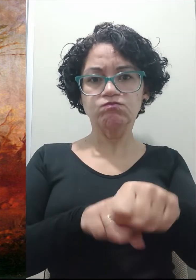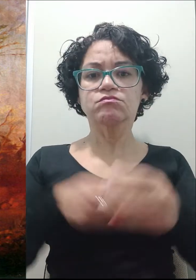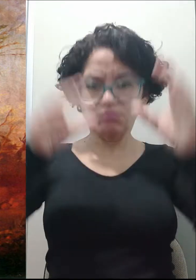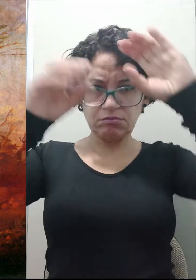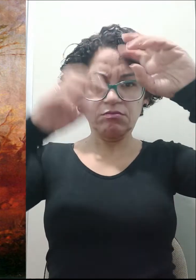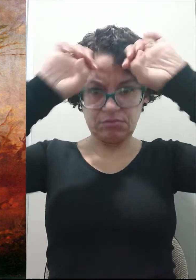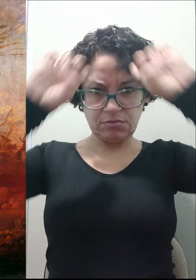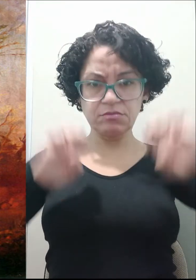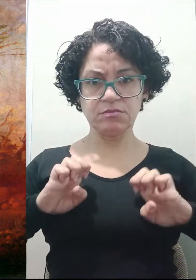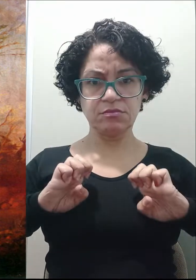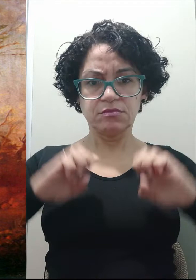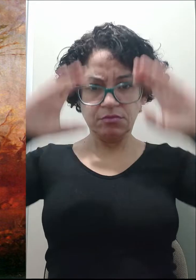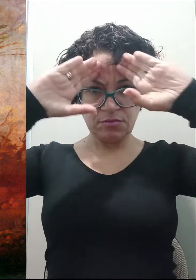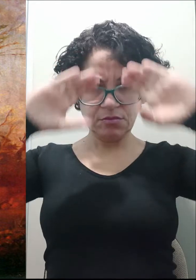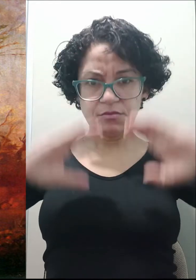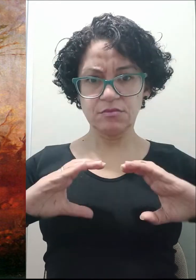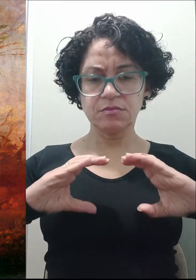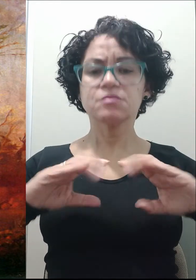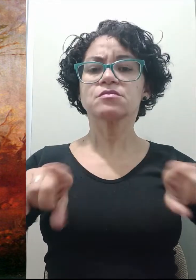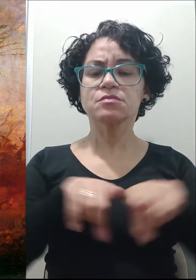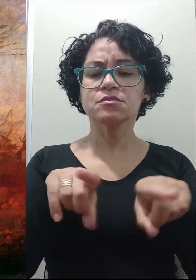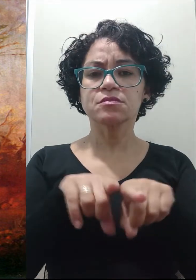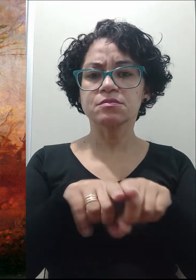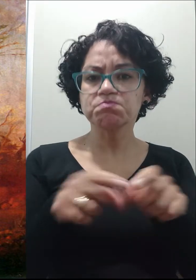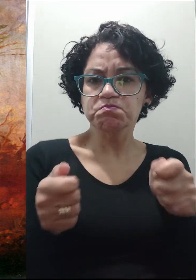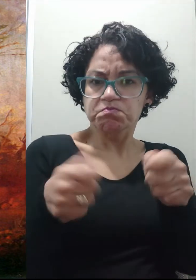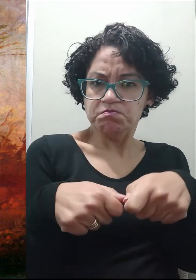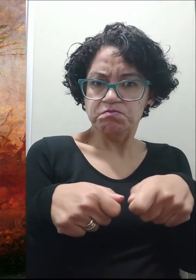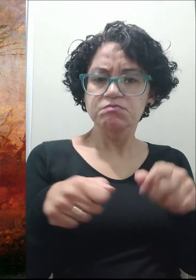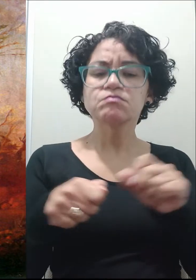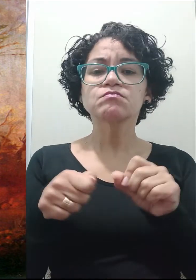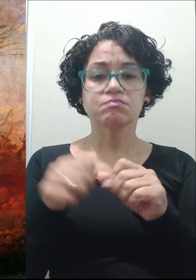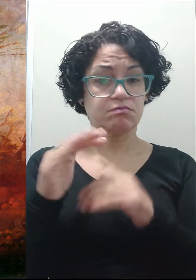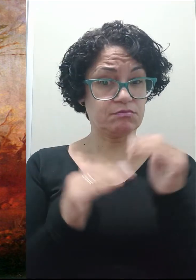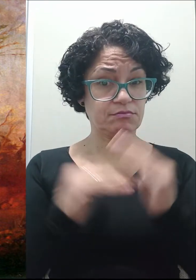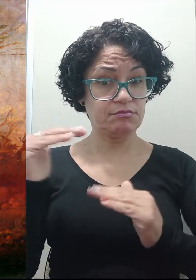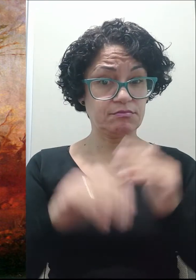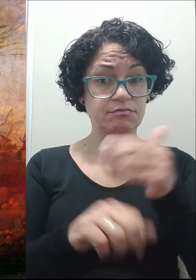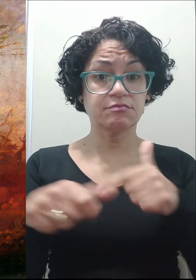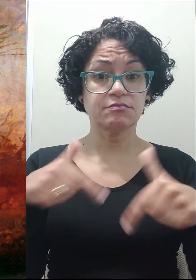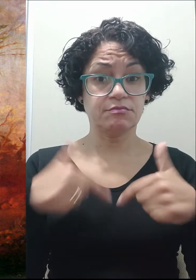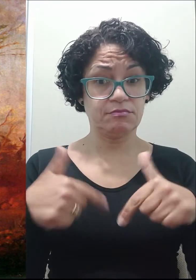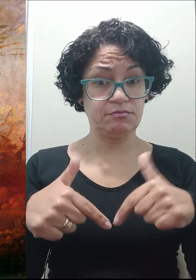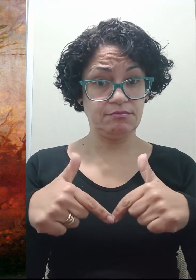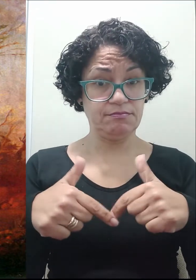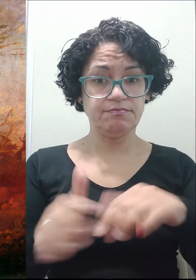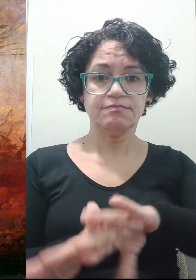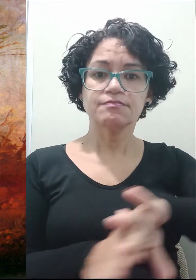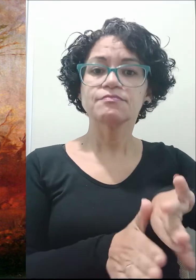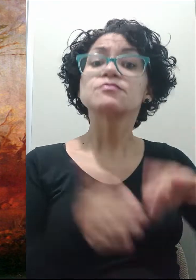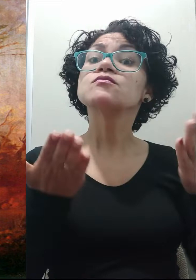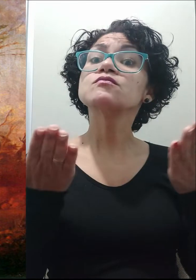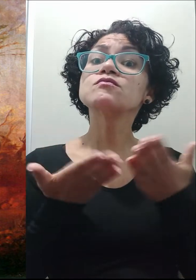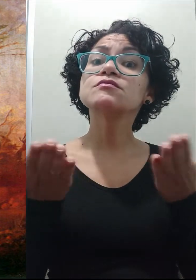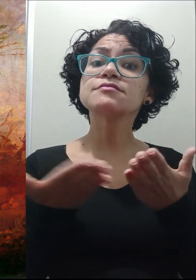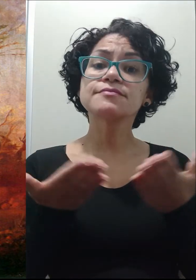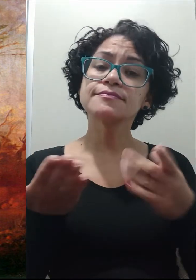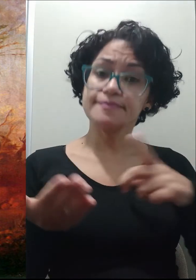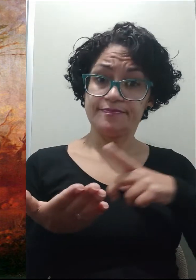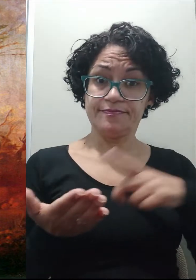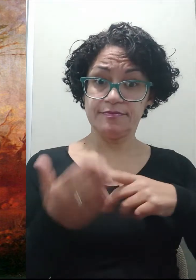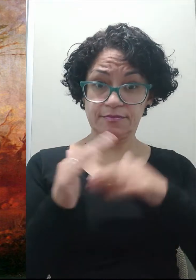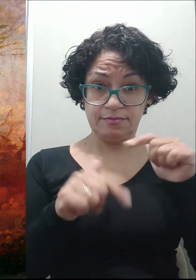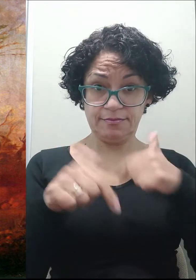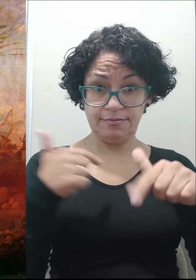postura, ética e competência em seus exercícios. Atualmente, a execução